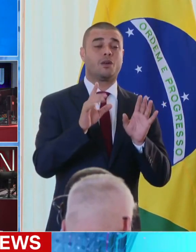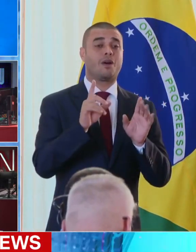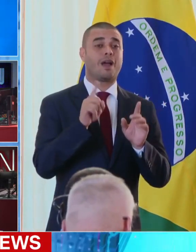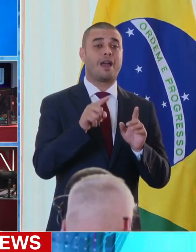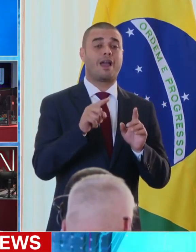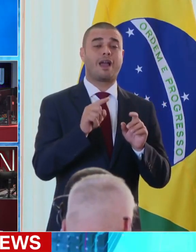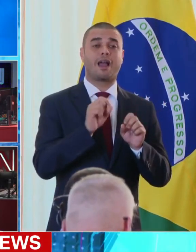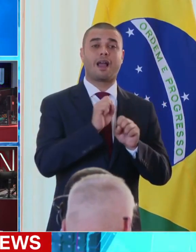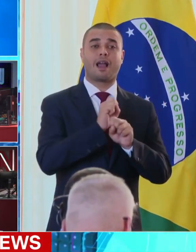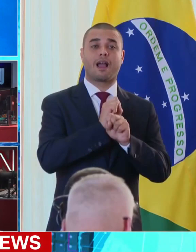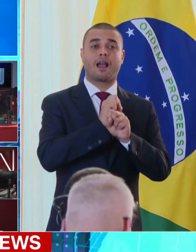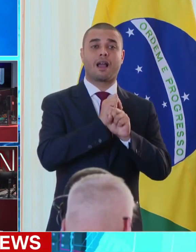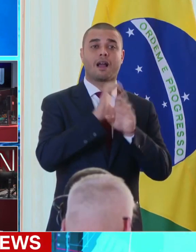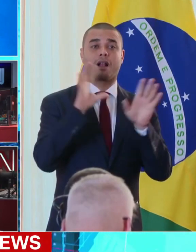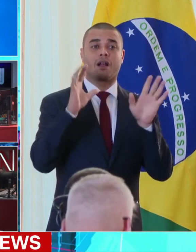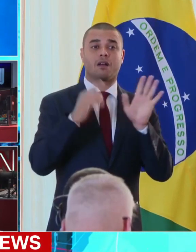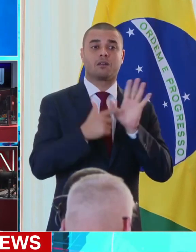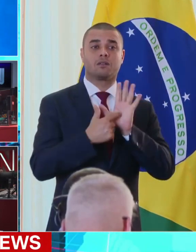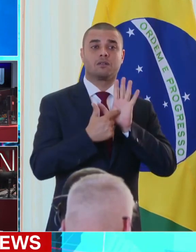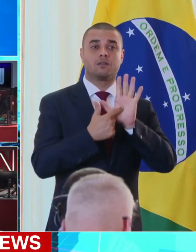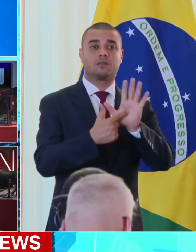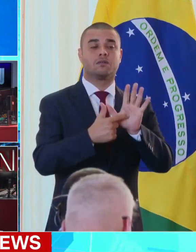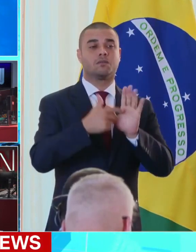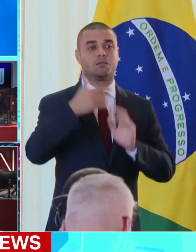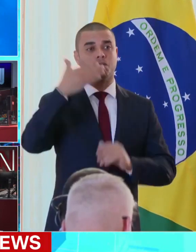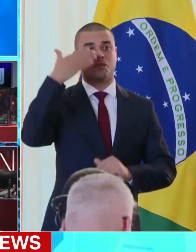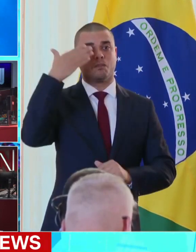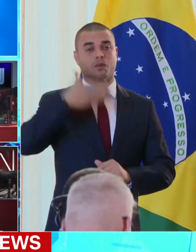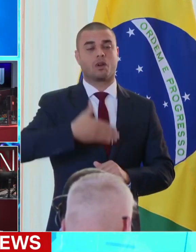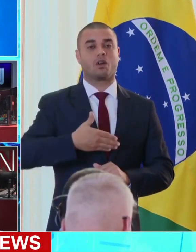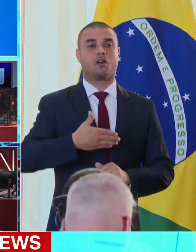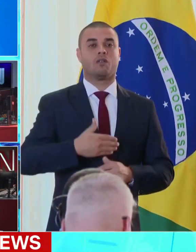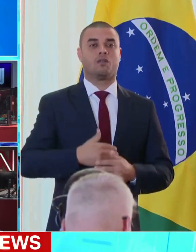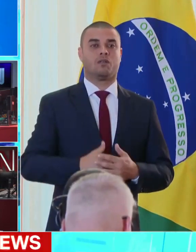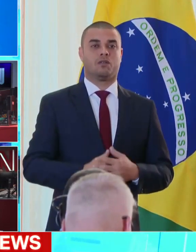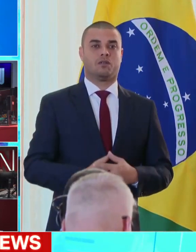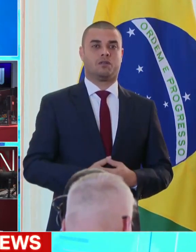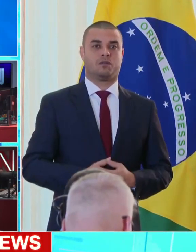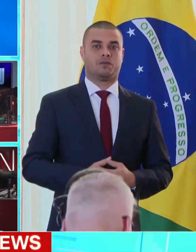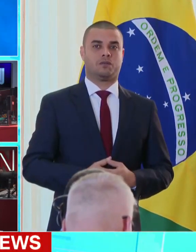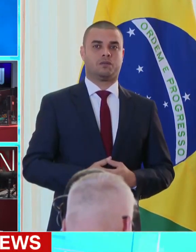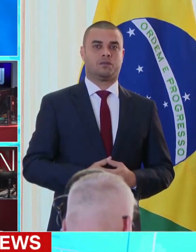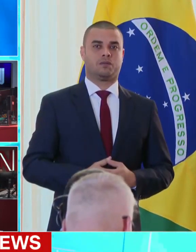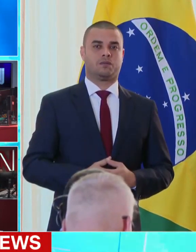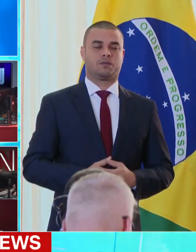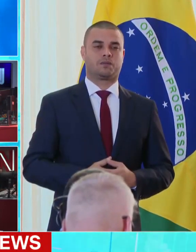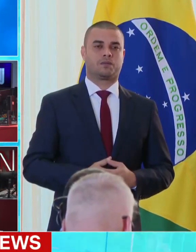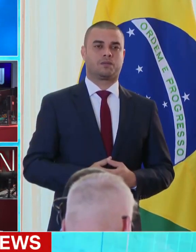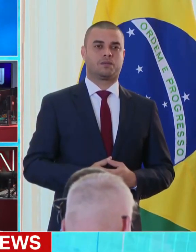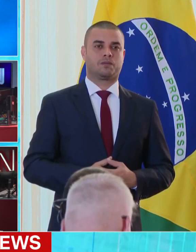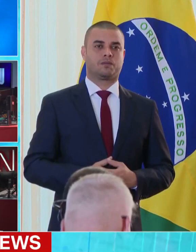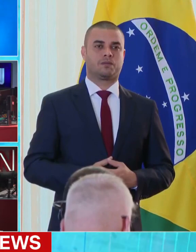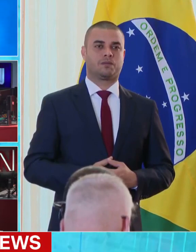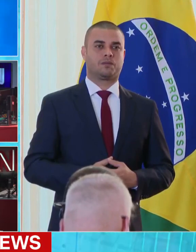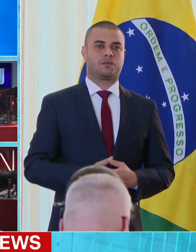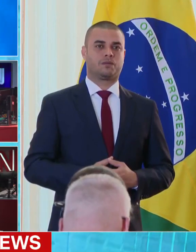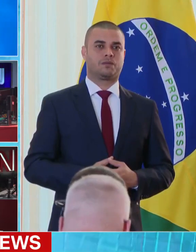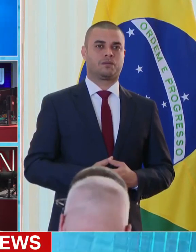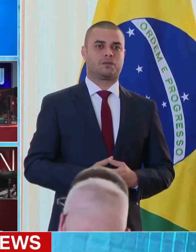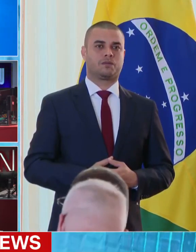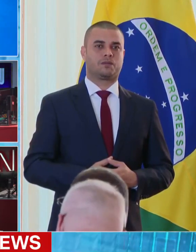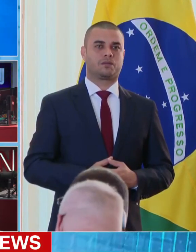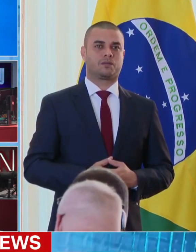que é uma ministra que tem mantido mão pesada a com qualquer tipo ela que mandou por exemplo retirar vírus do